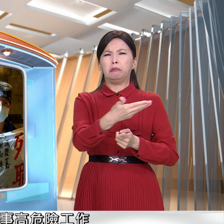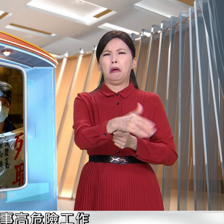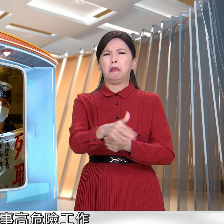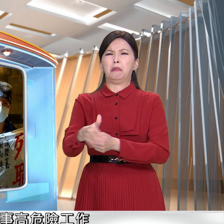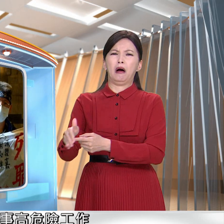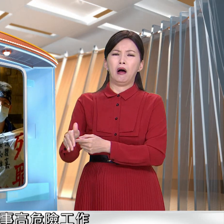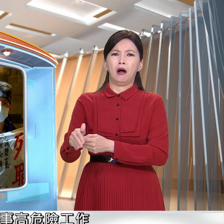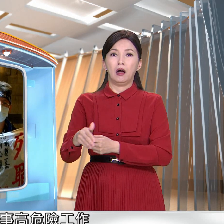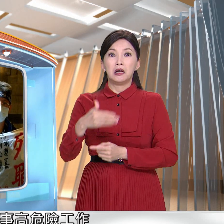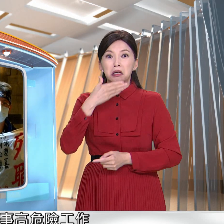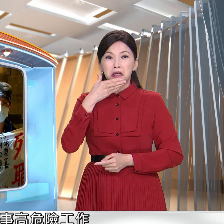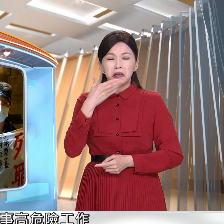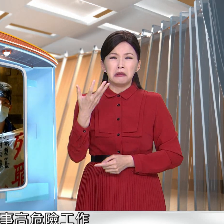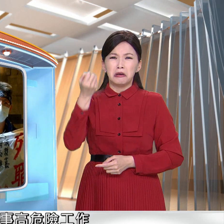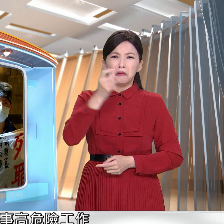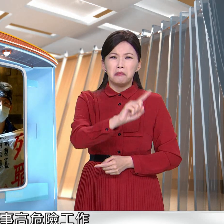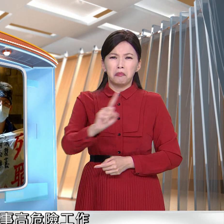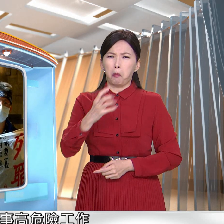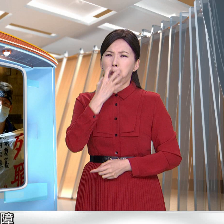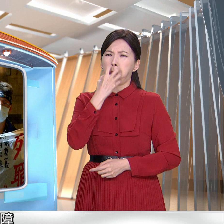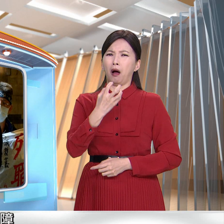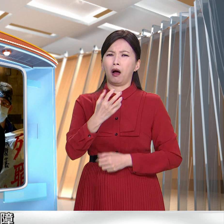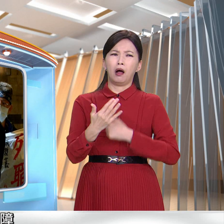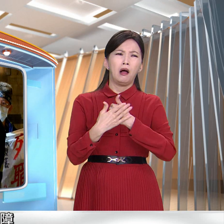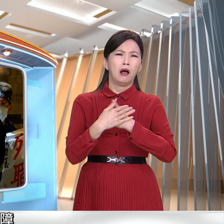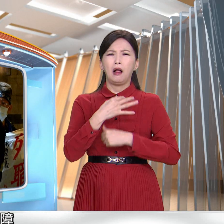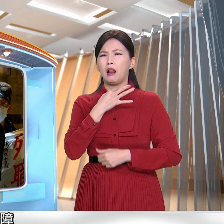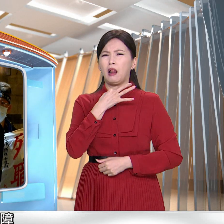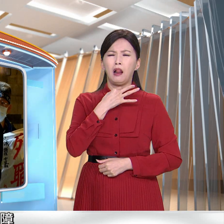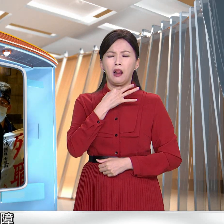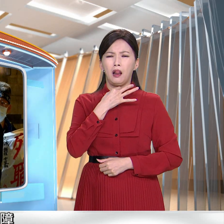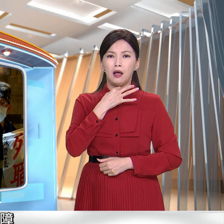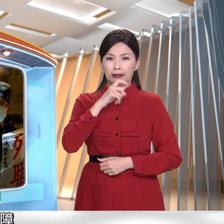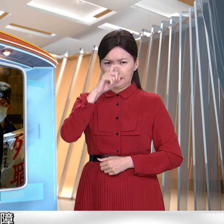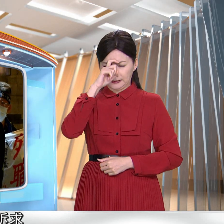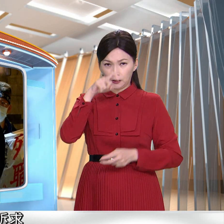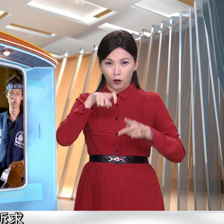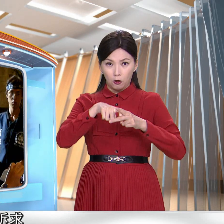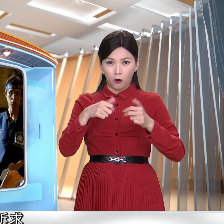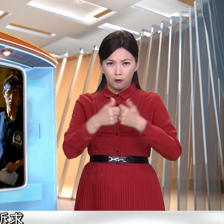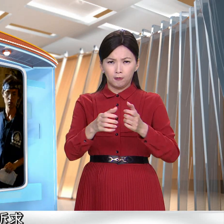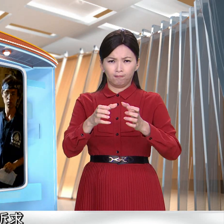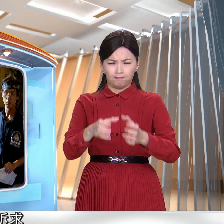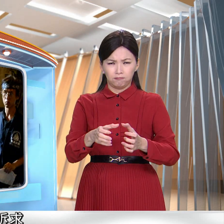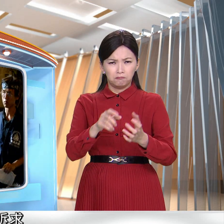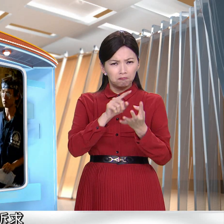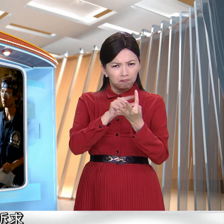危险性的工作却没有足够保障，提出了组工会等三诉